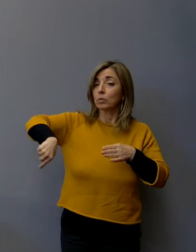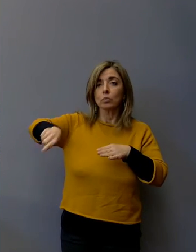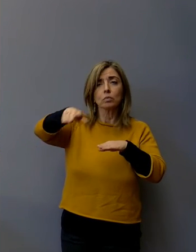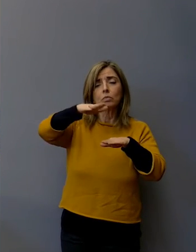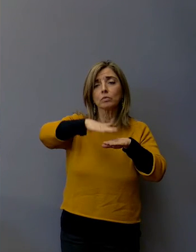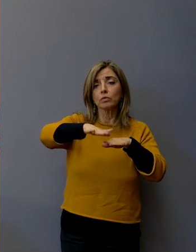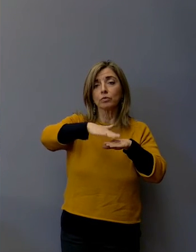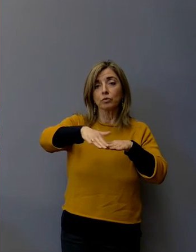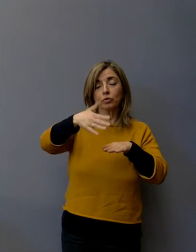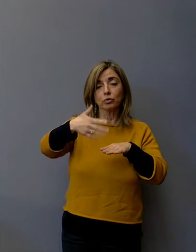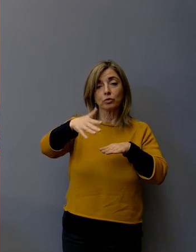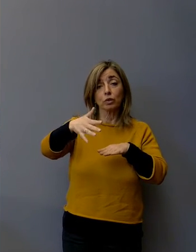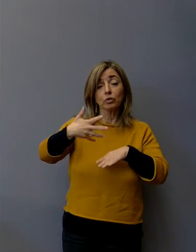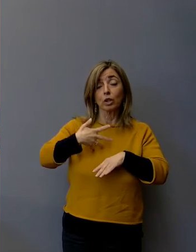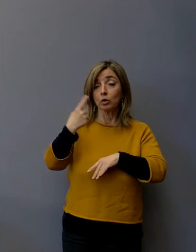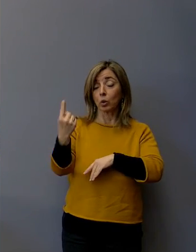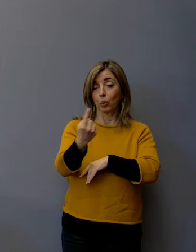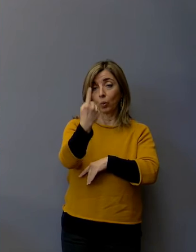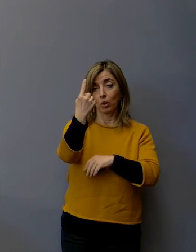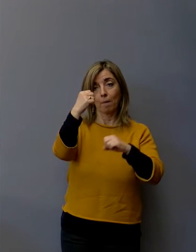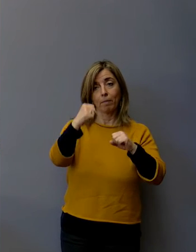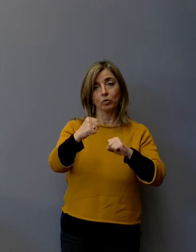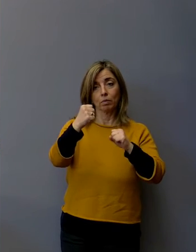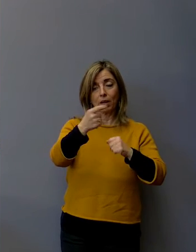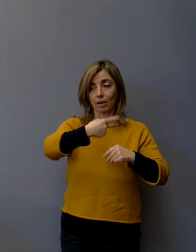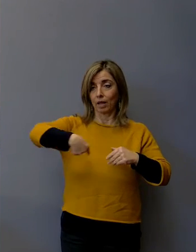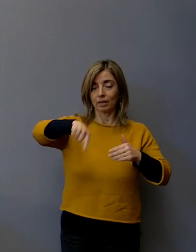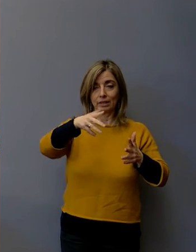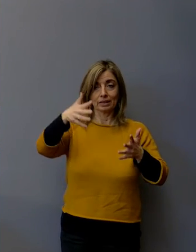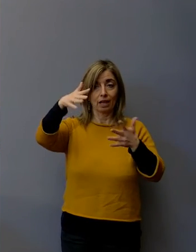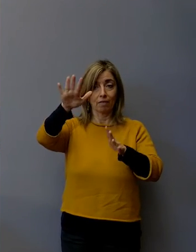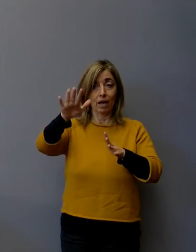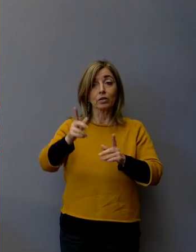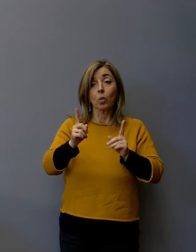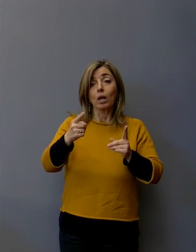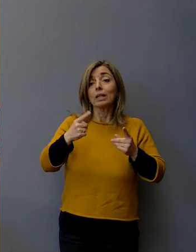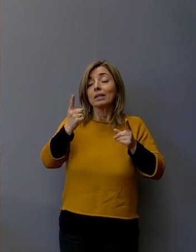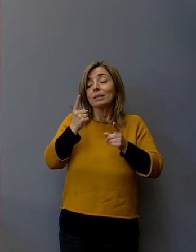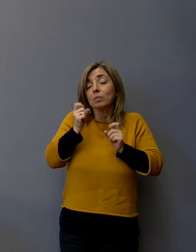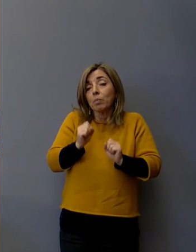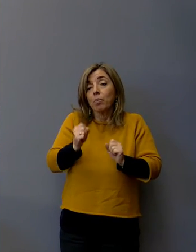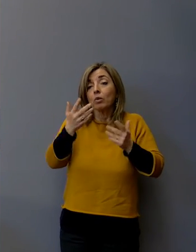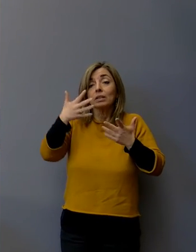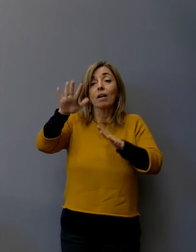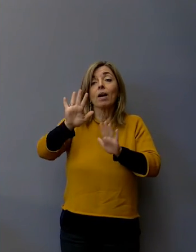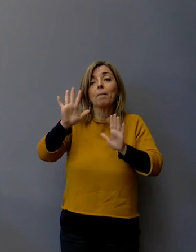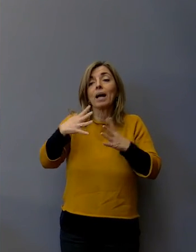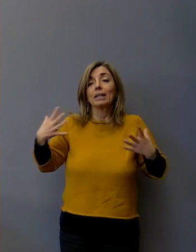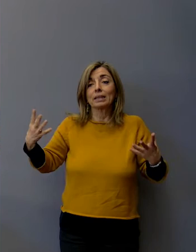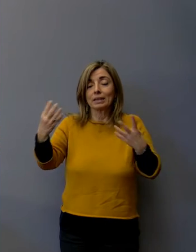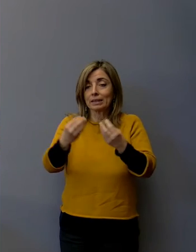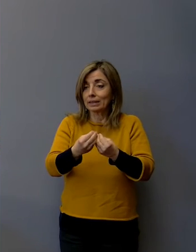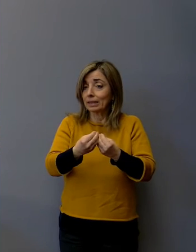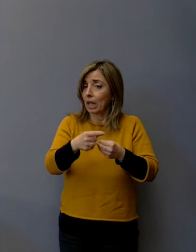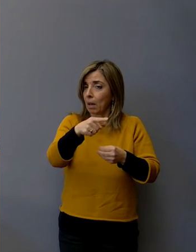c'è l'unica possibilità di salvarci e ci si salva insieme a partire dalla famiglia ea